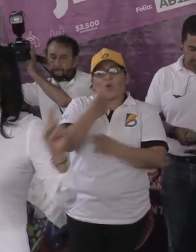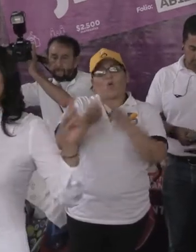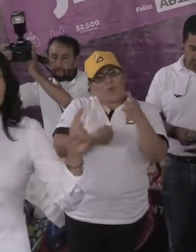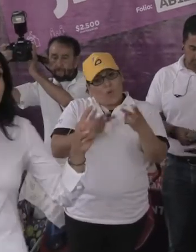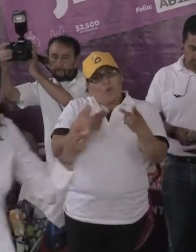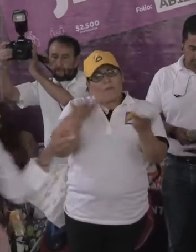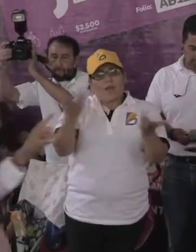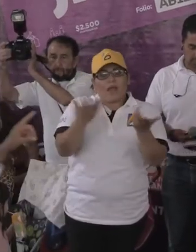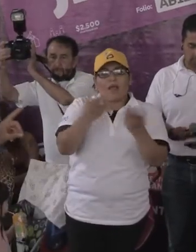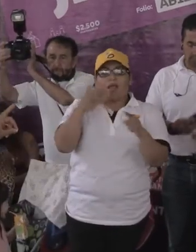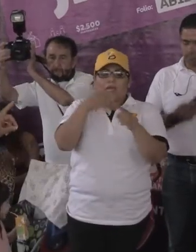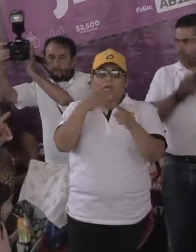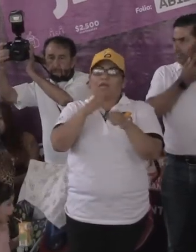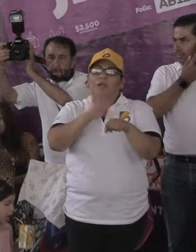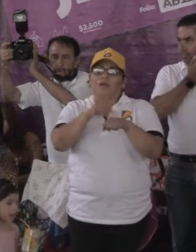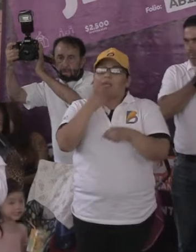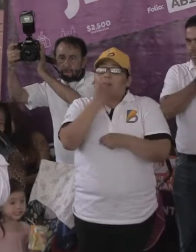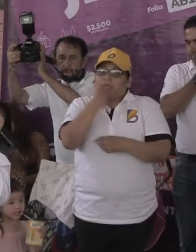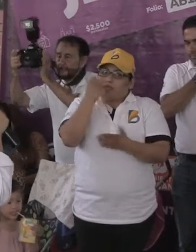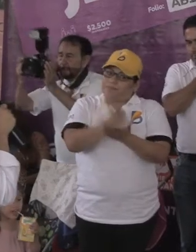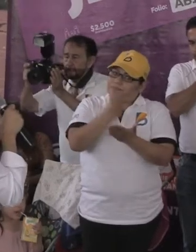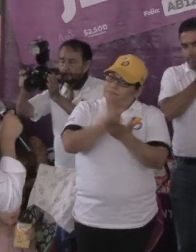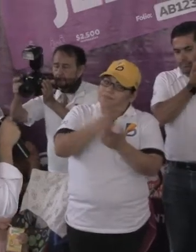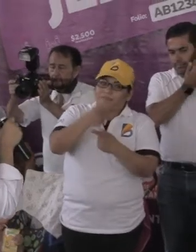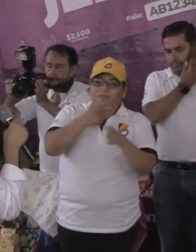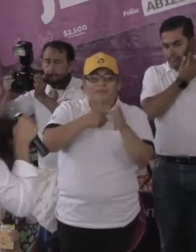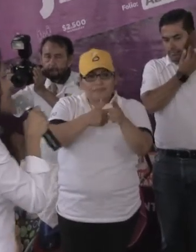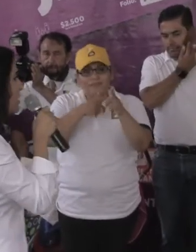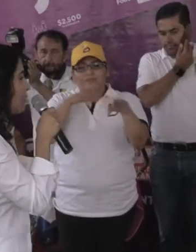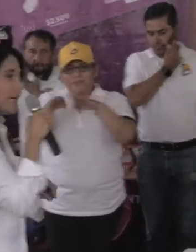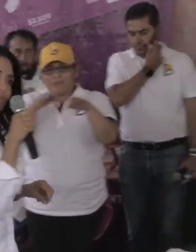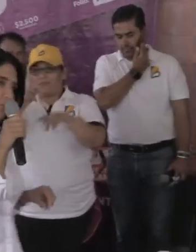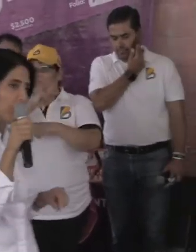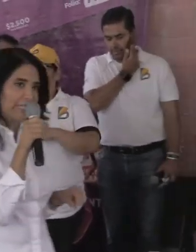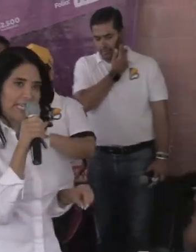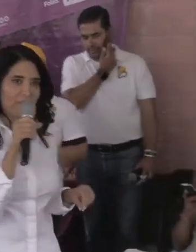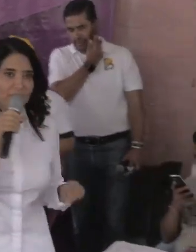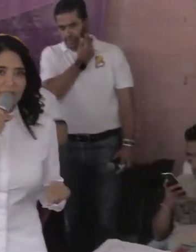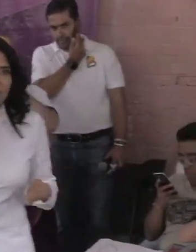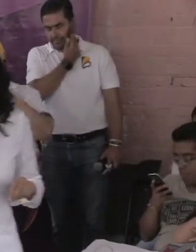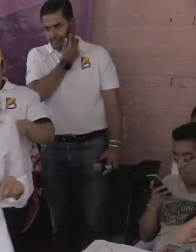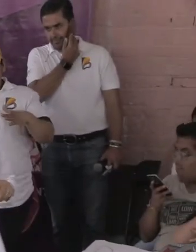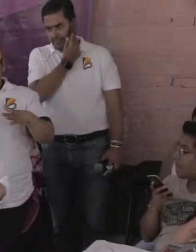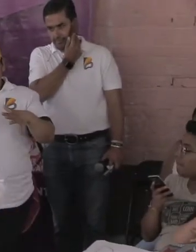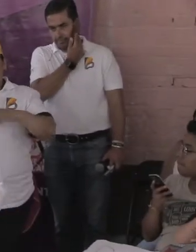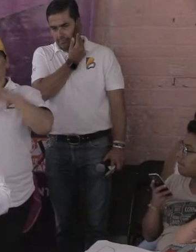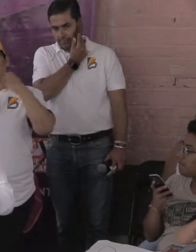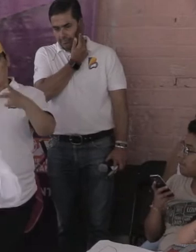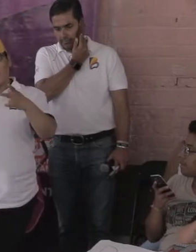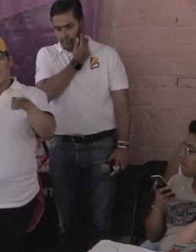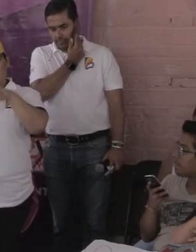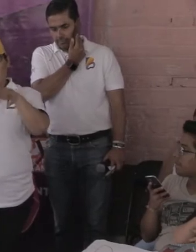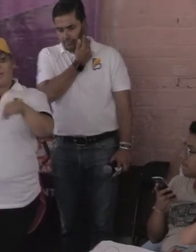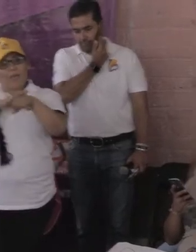hacer. Nada más les digo que le van a tener que chambear muy duro porque surtir al gobierno es muy pesado, ¿eh? Van a trabajarle